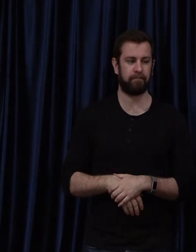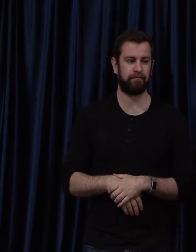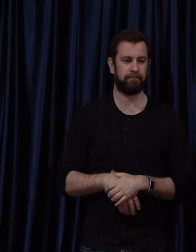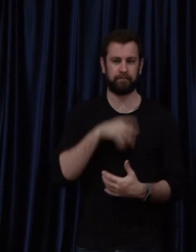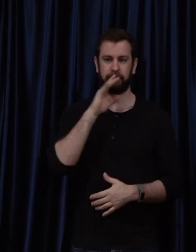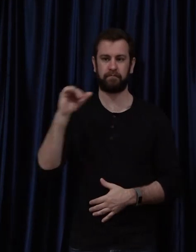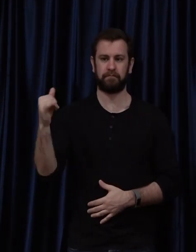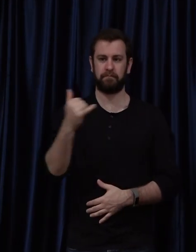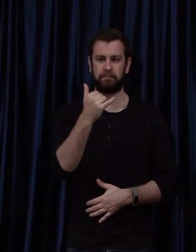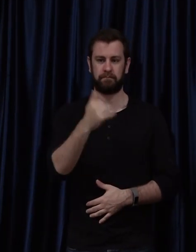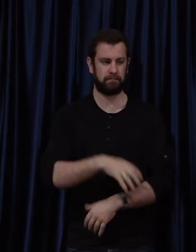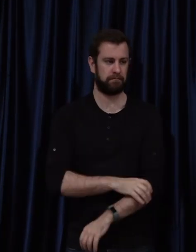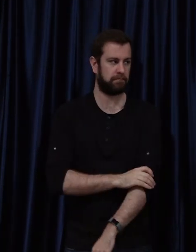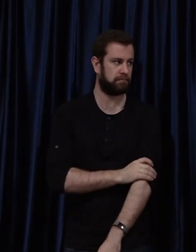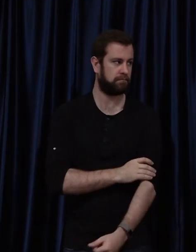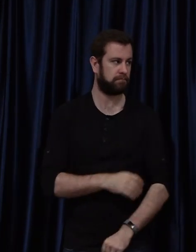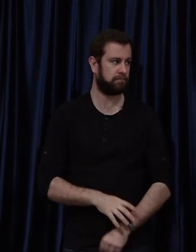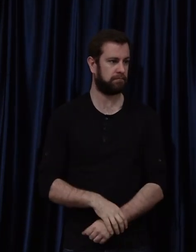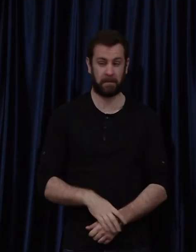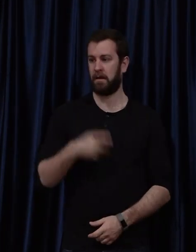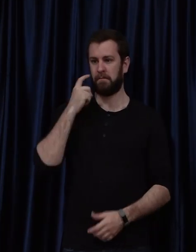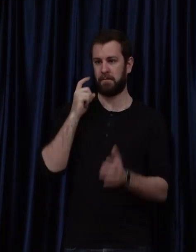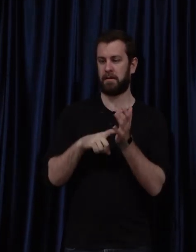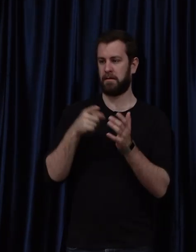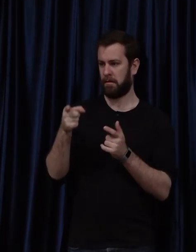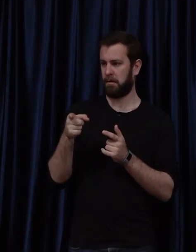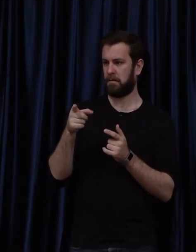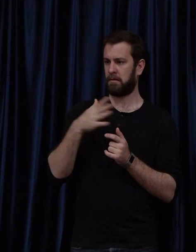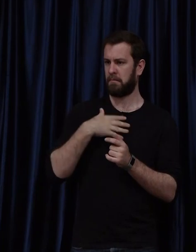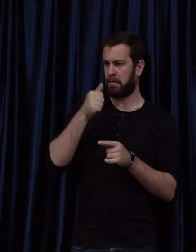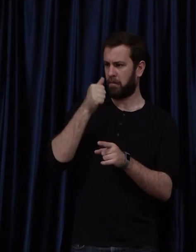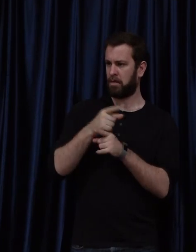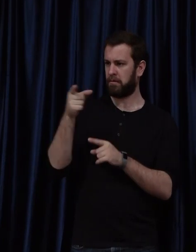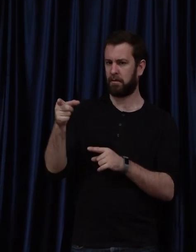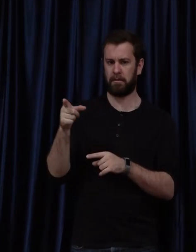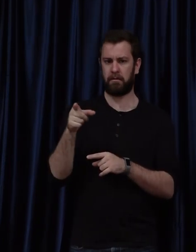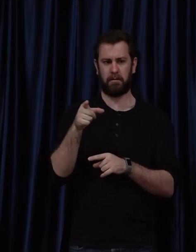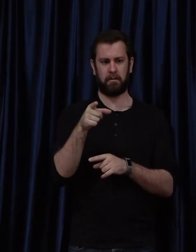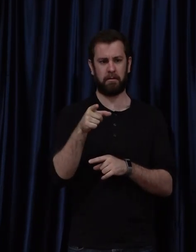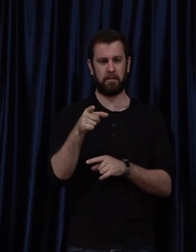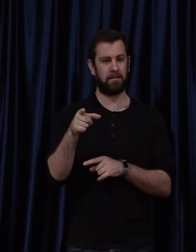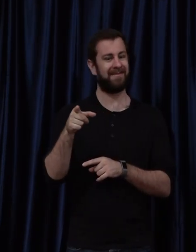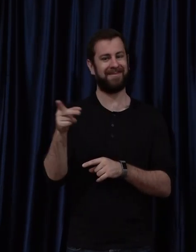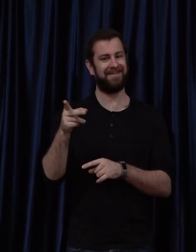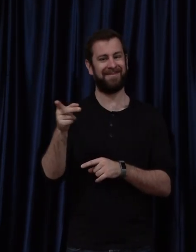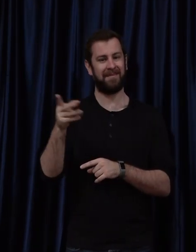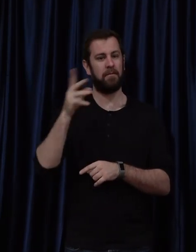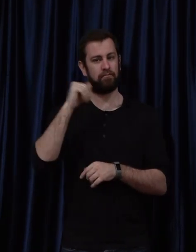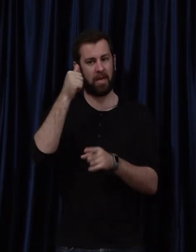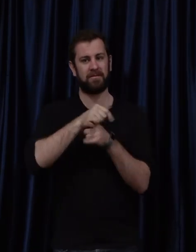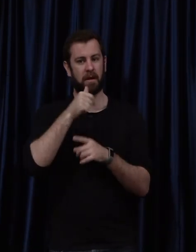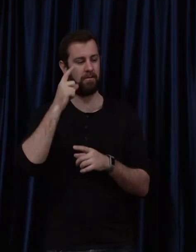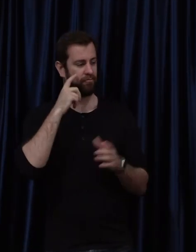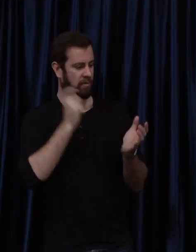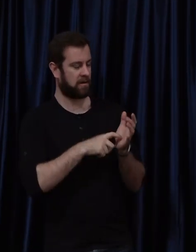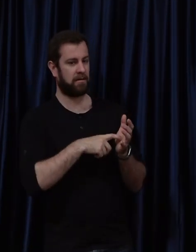لَهُ مُنْكِرُونَ. He recognizes, this is my brothers, yeah. But they didn't recognize him because he